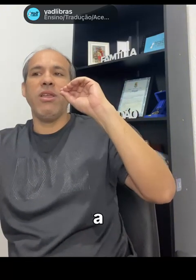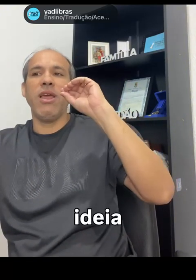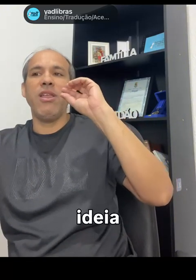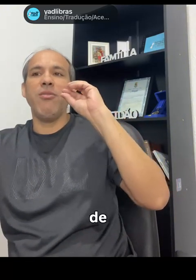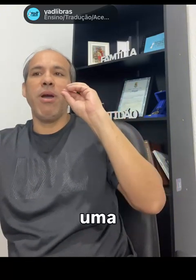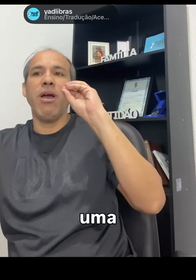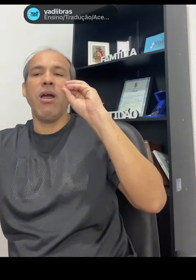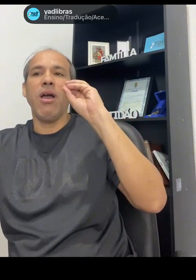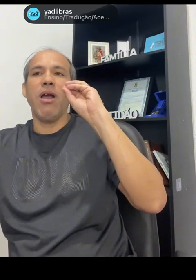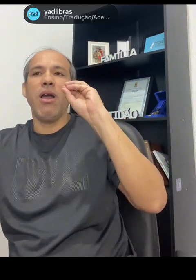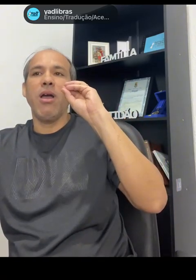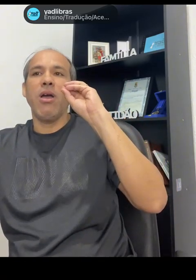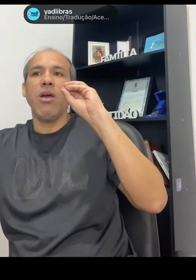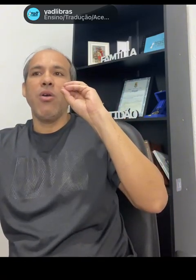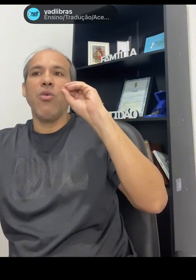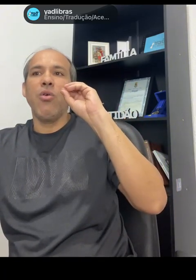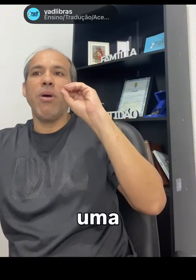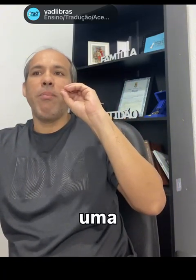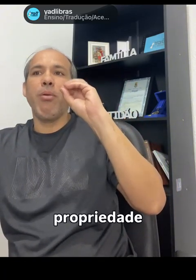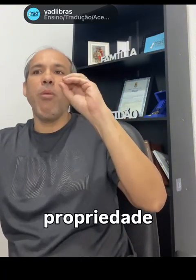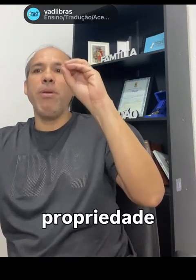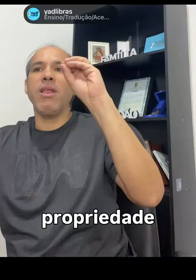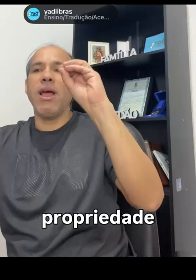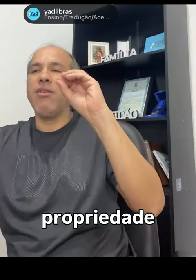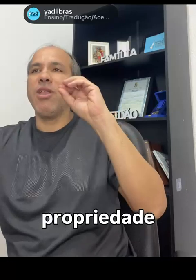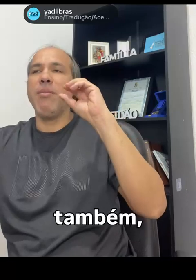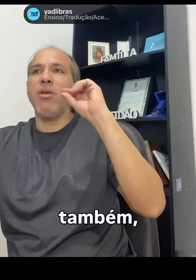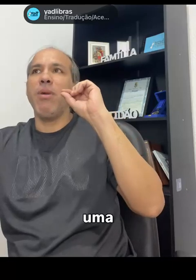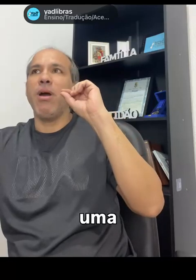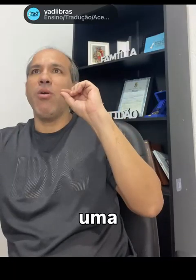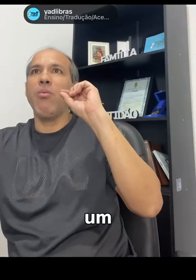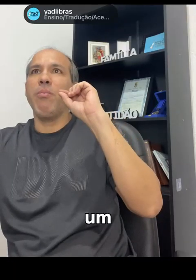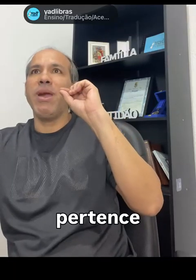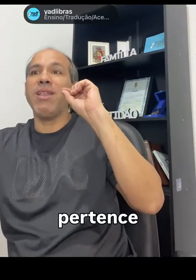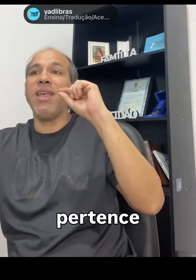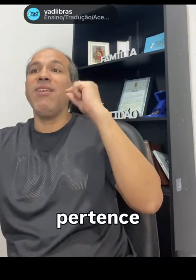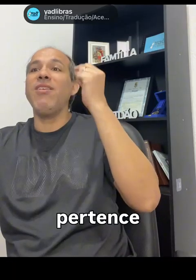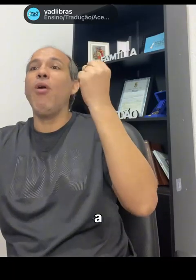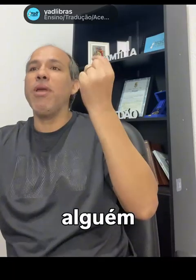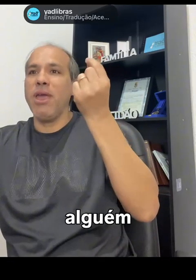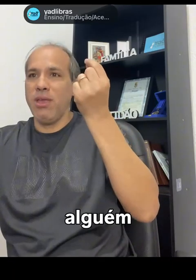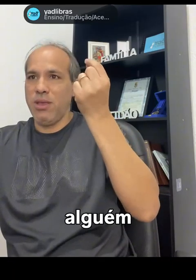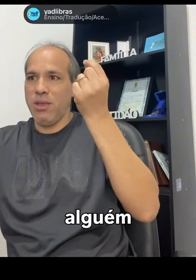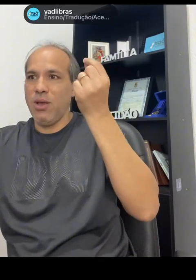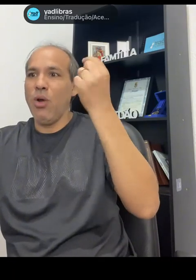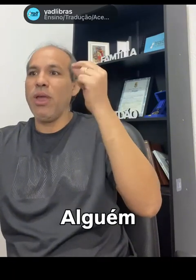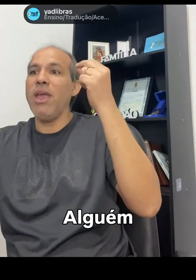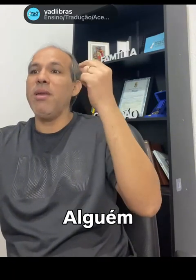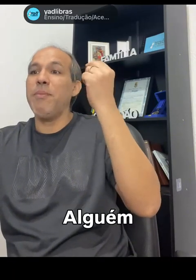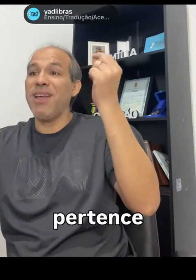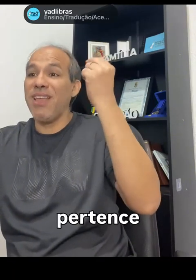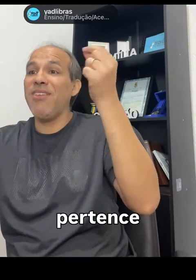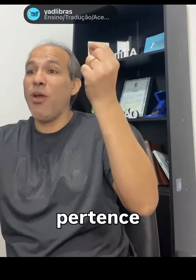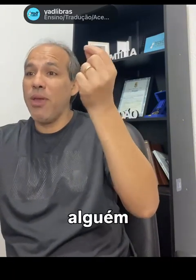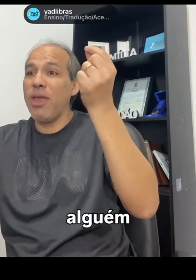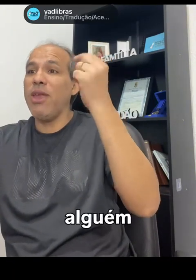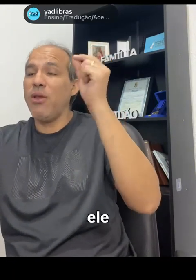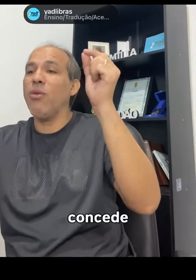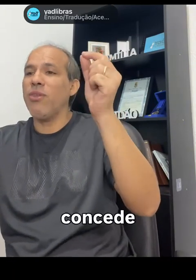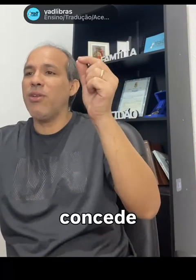ideia de uma propriedade também, pertence a alguém. Alguém pertence a alguém e ele concede a